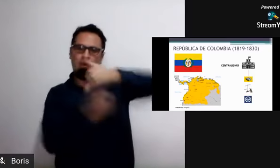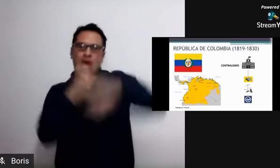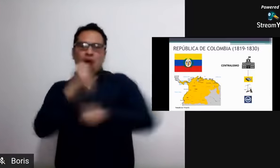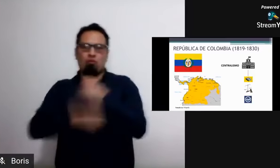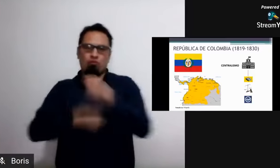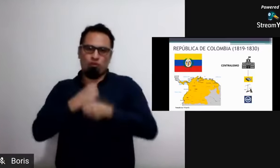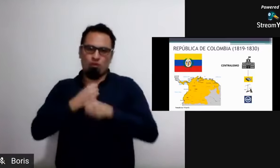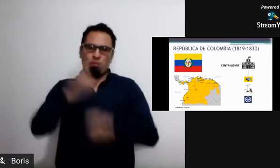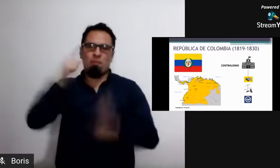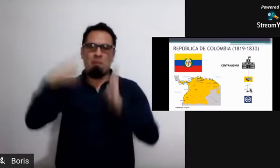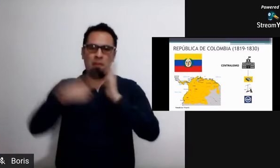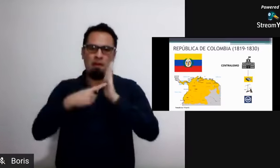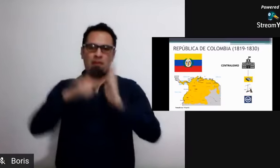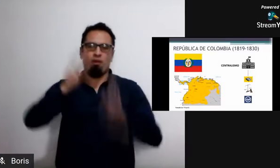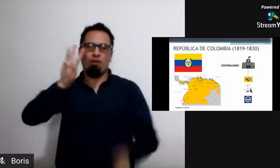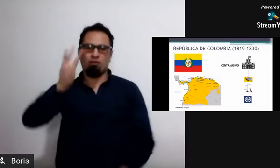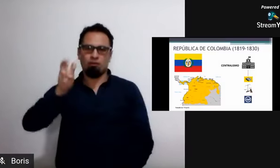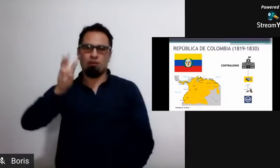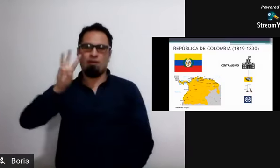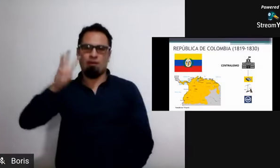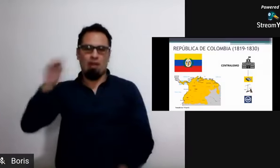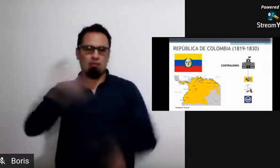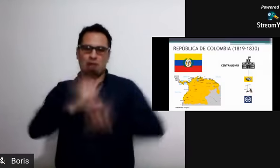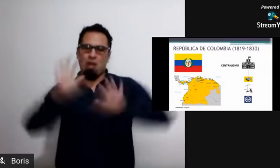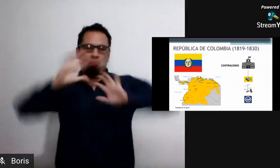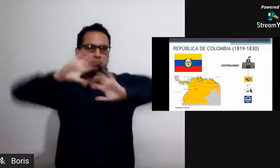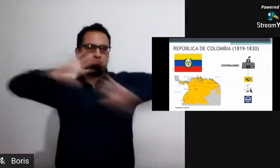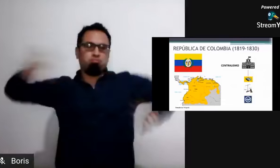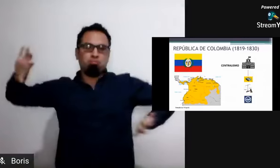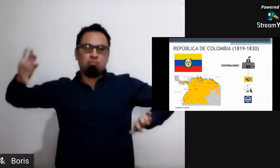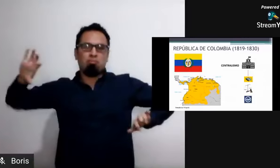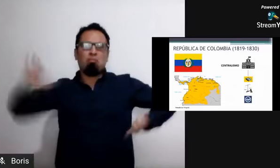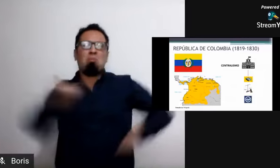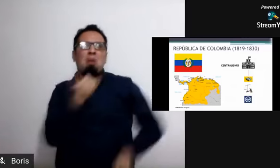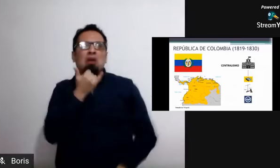al mando el país, y entonces para el año